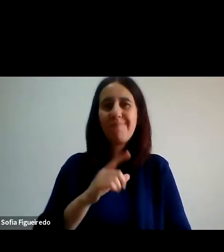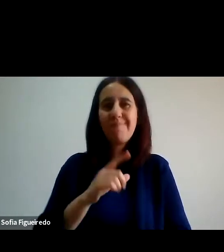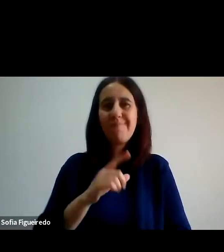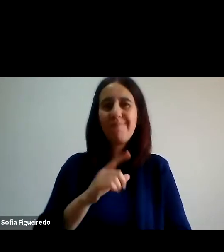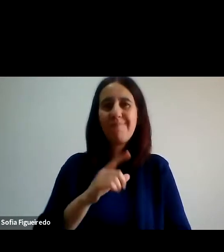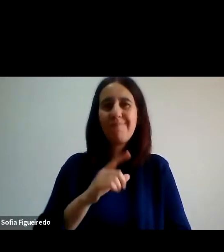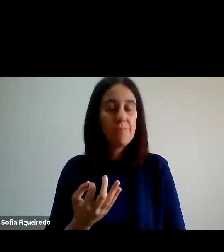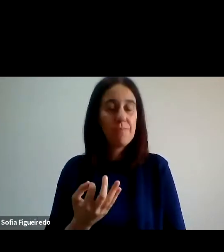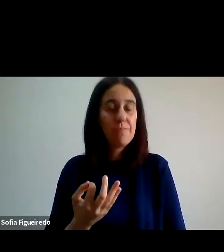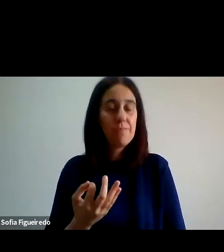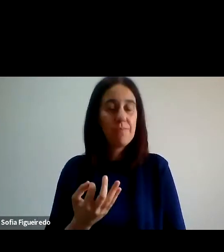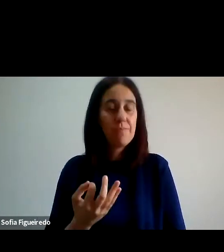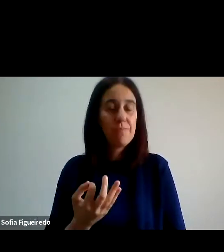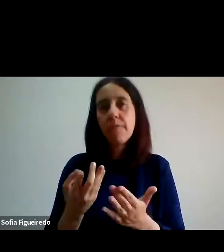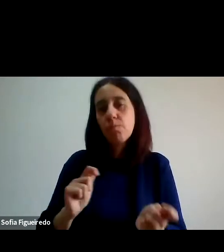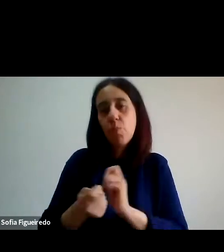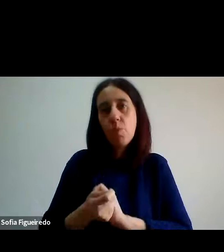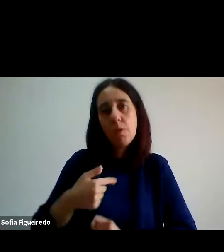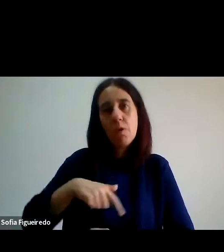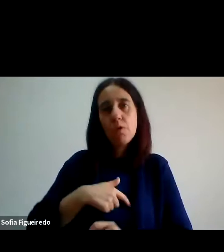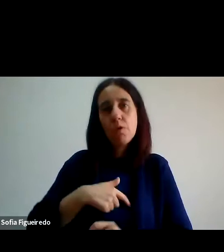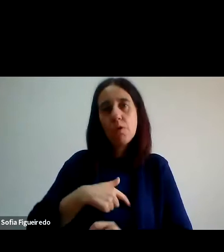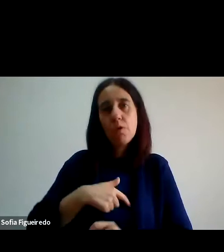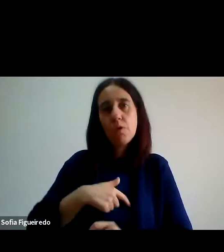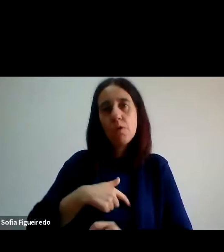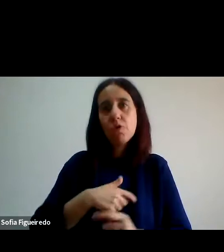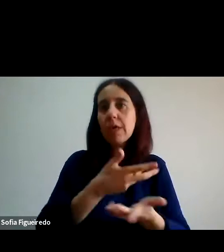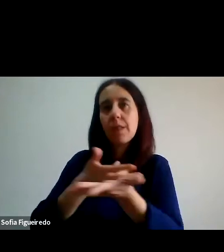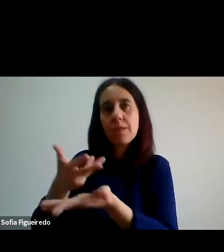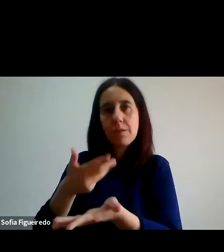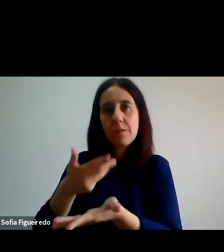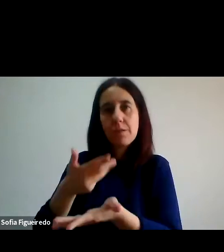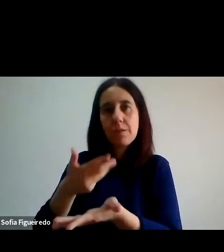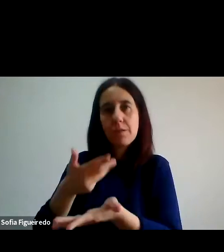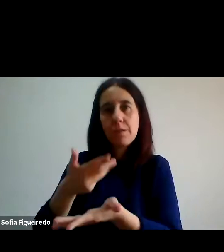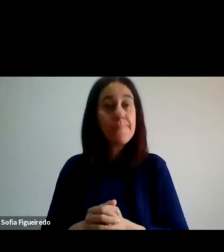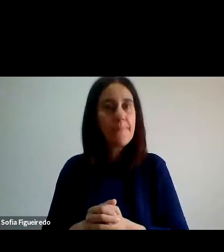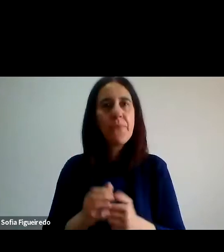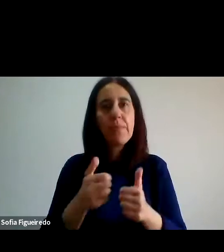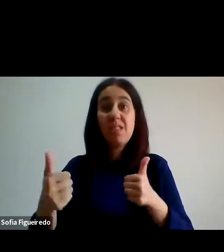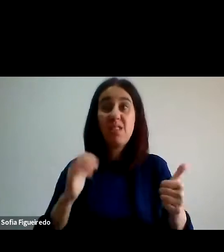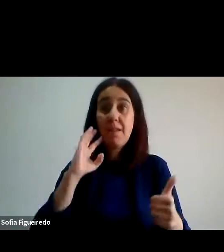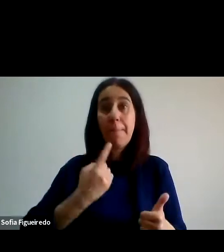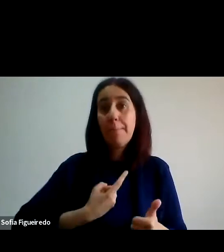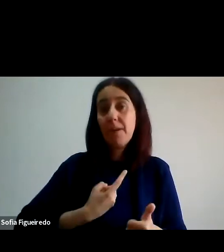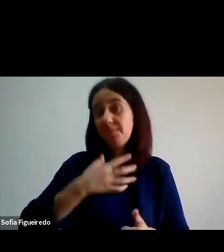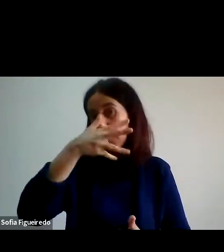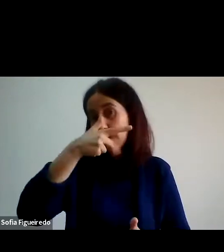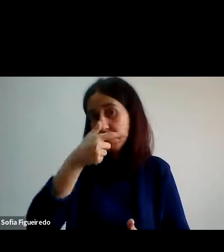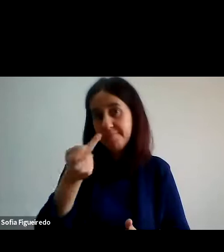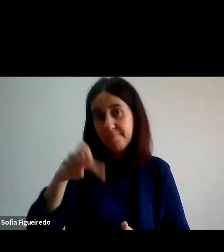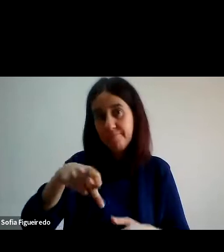perspectiva que muda de facto a nossa forma de nos relacionarmos uns com os outros. E este distanciamento a que fomos obrigados, infelizmente, por este